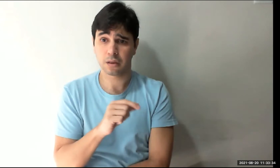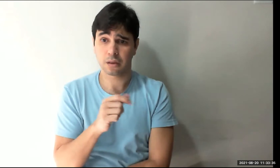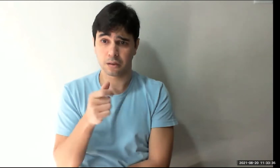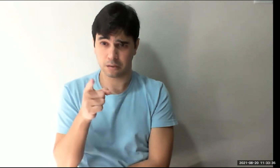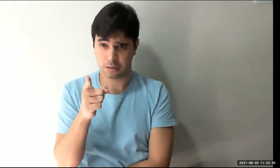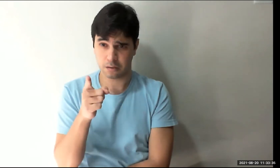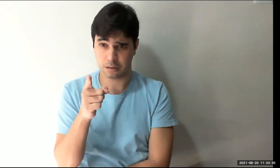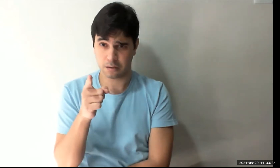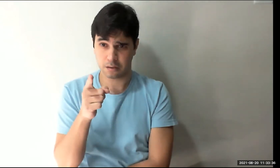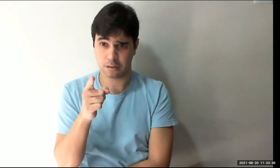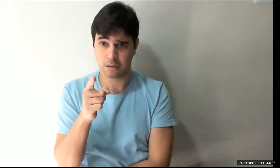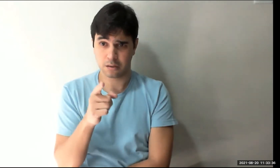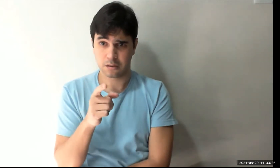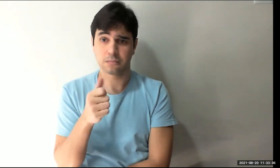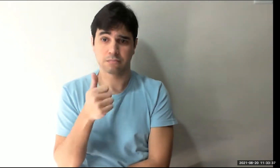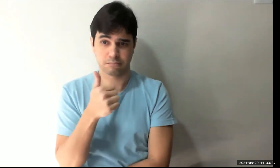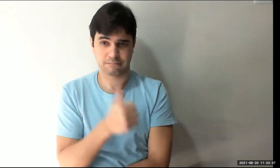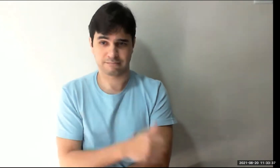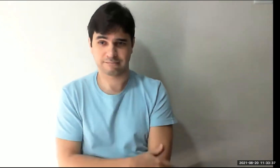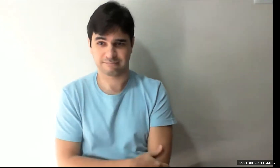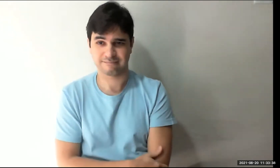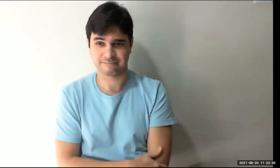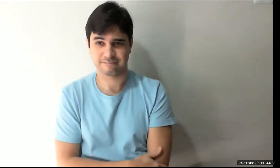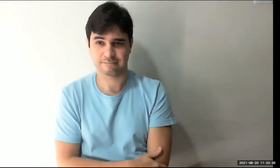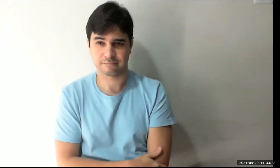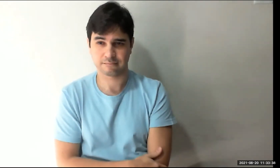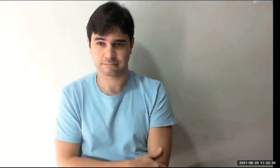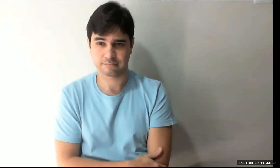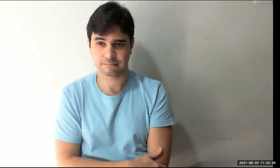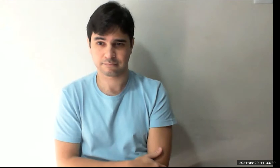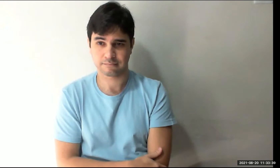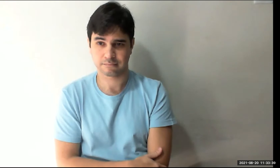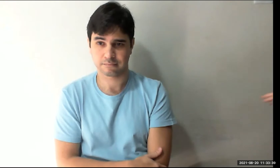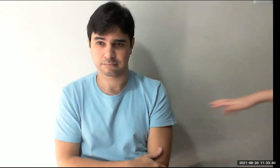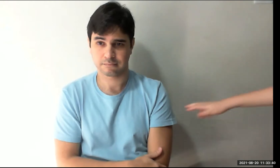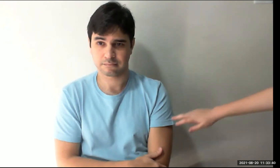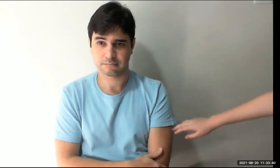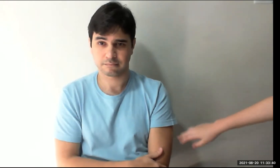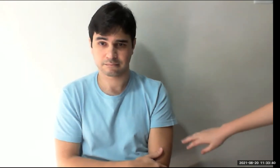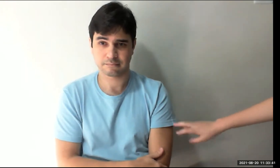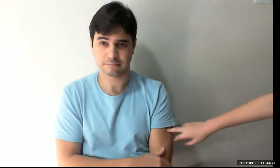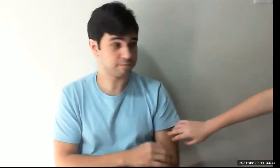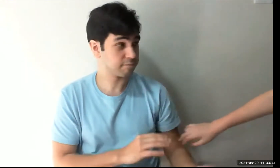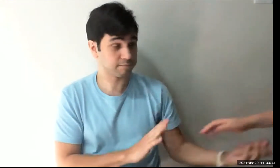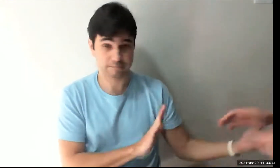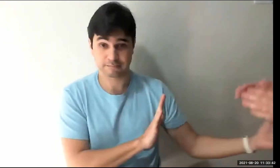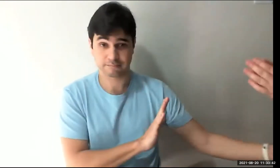Debase? Ah, tem. O celular Tá. dele dentro do grupo manuário. Desculpa. Aí você vai, olha